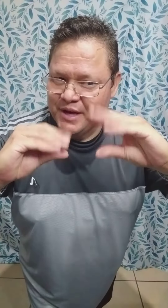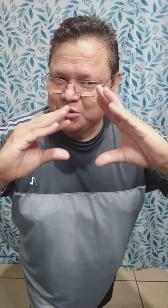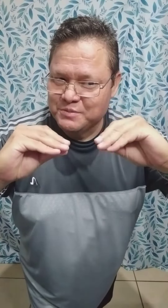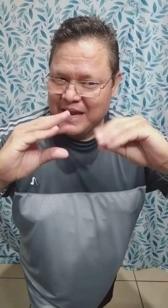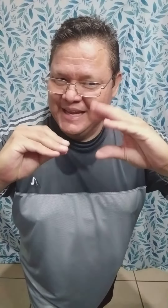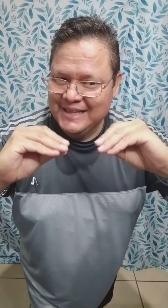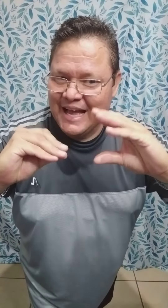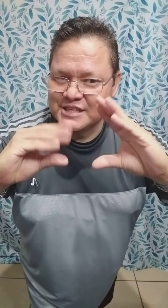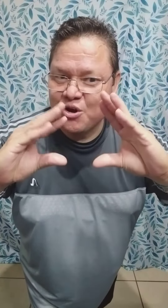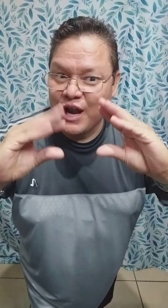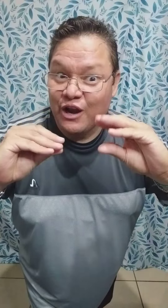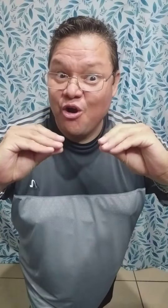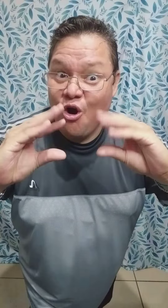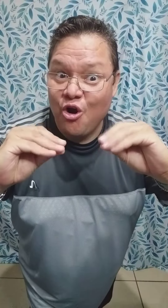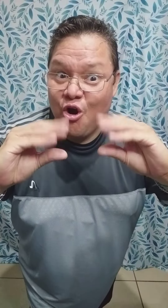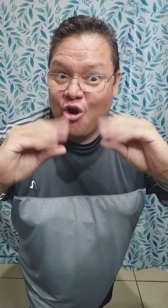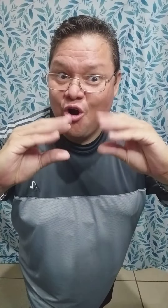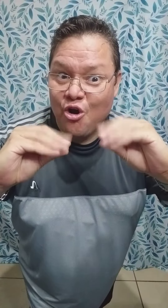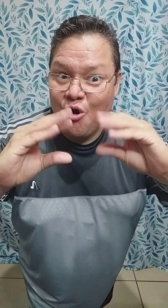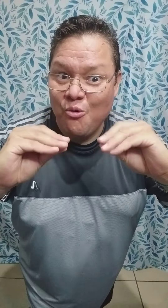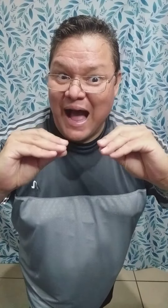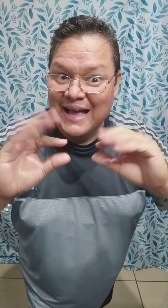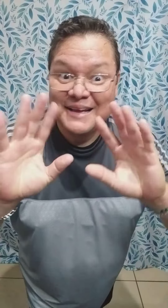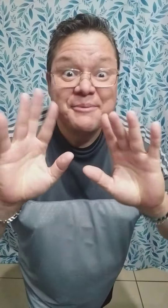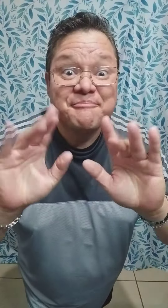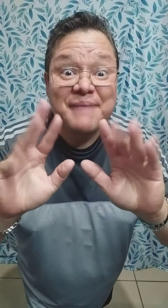tus manitas con el co-co-co-co-wa bye